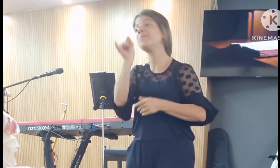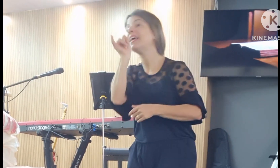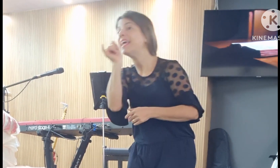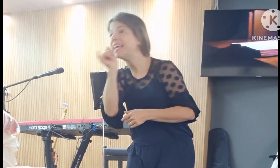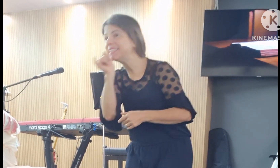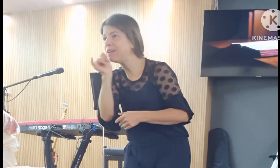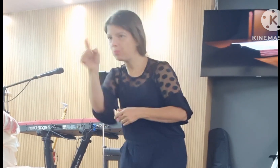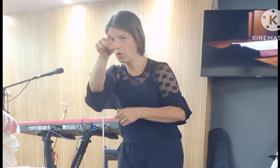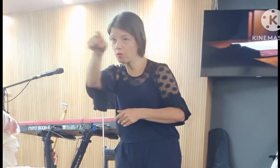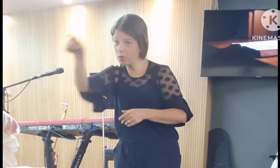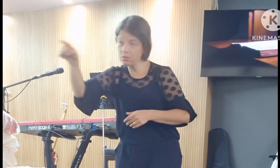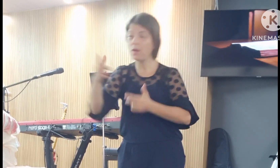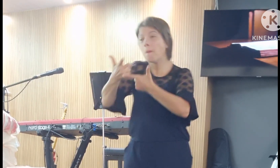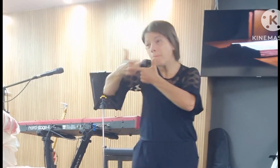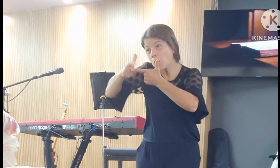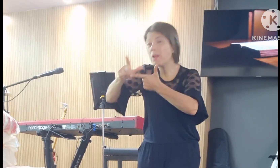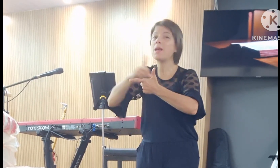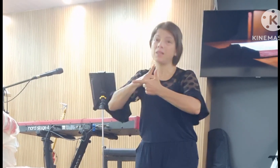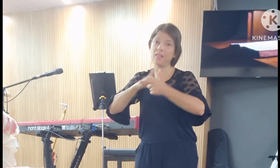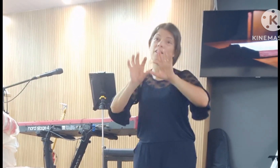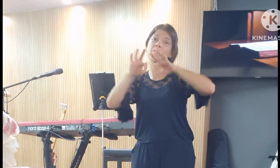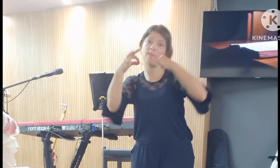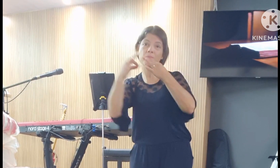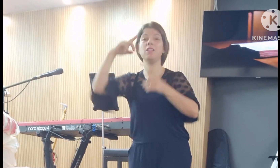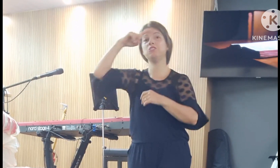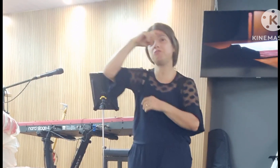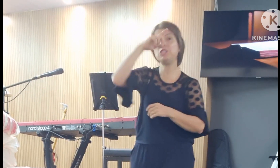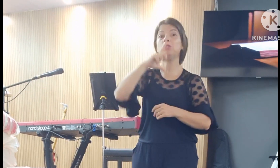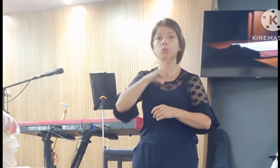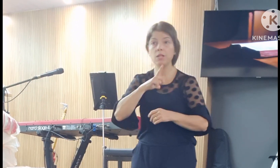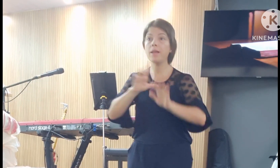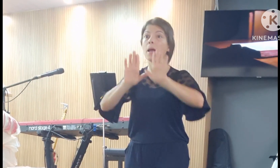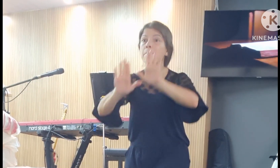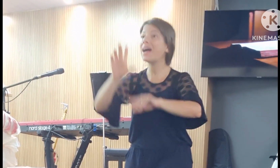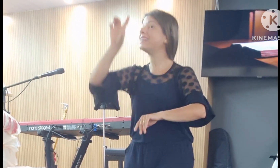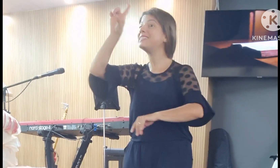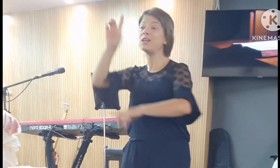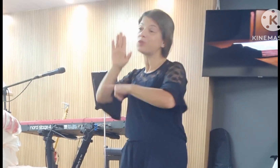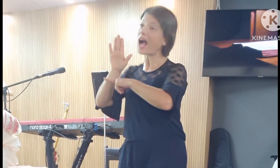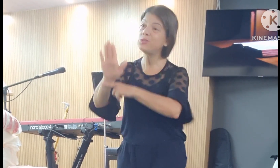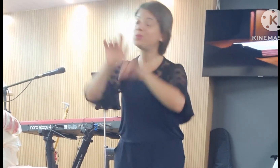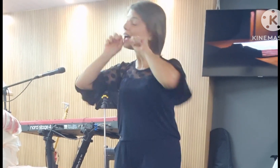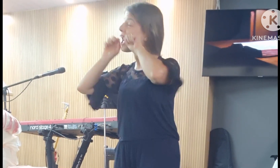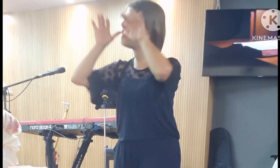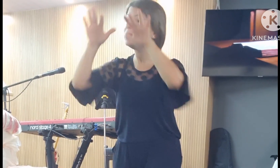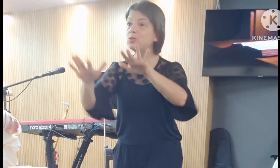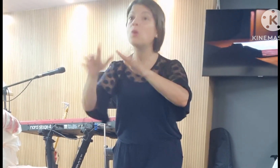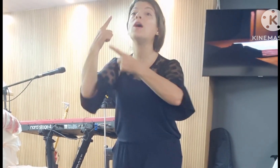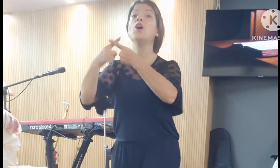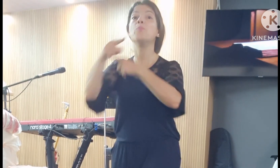monte. Mas de todos eles, Deus te livrará. E Deus te abençoará. Porque você